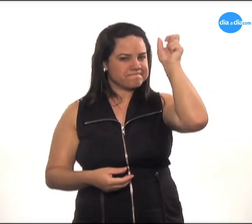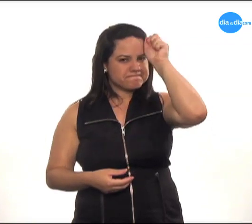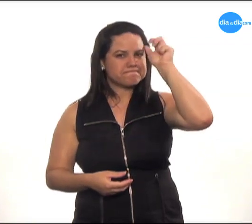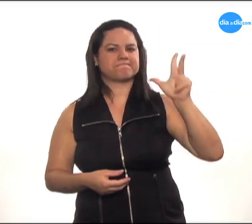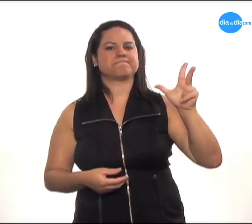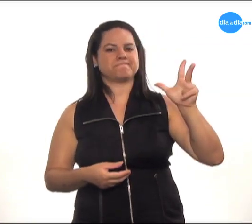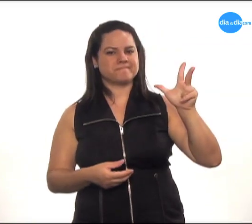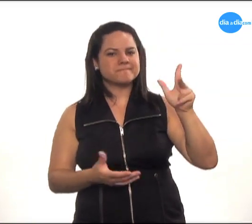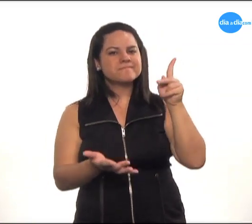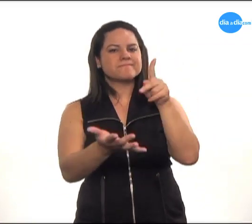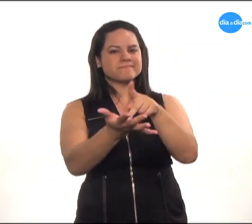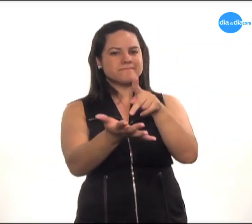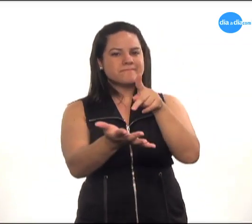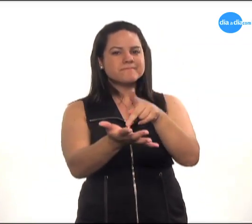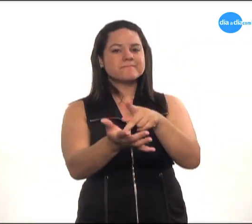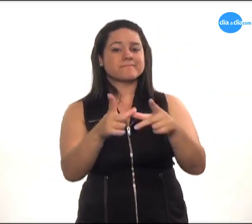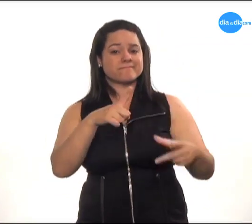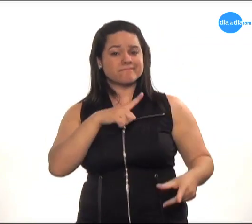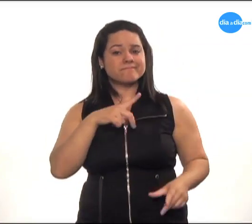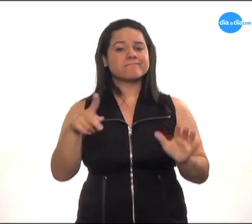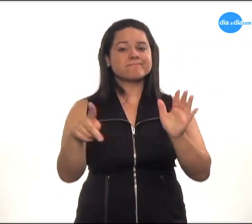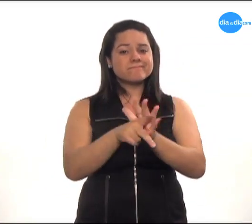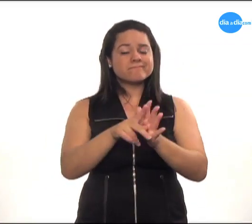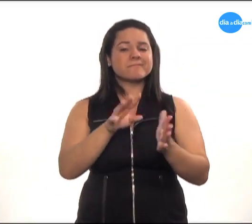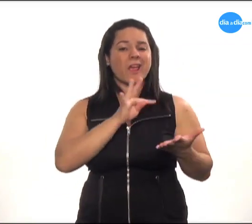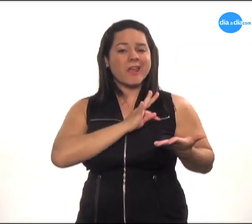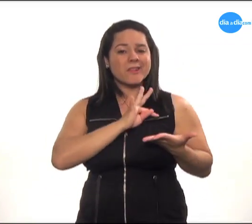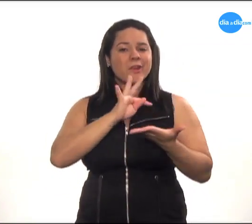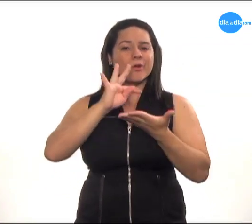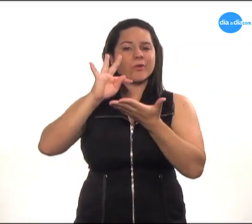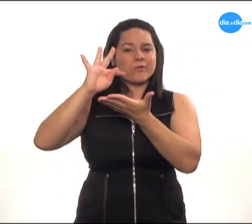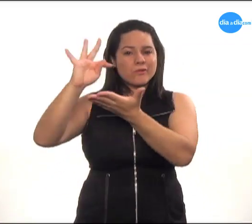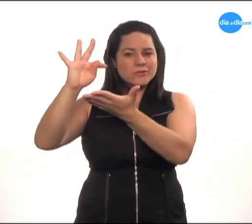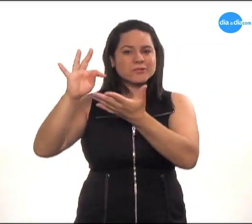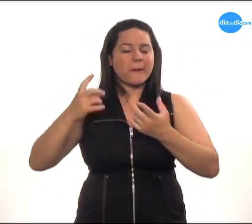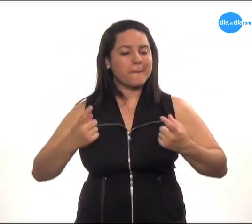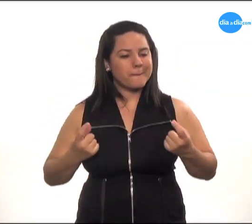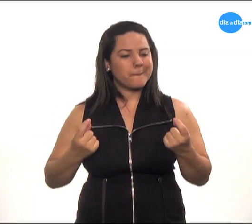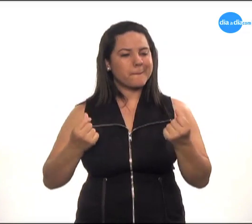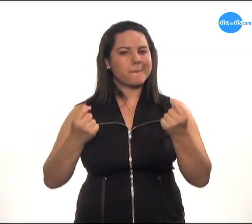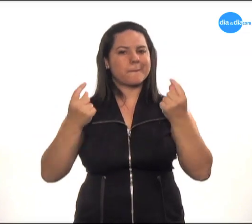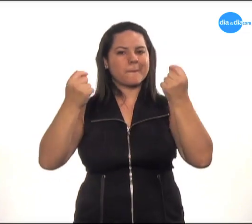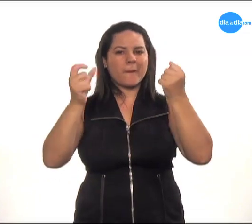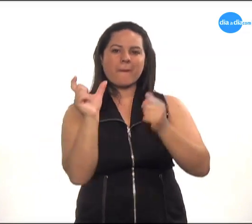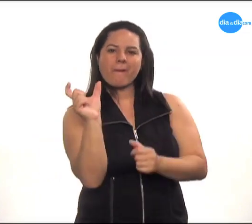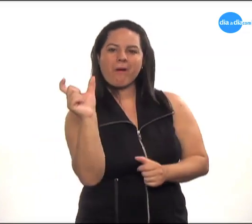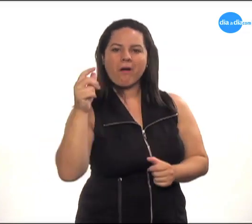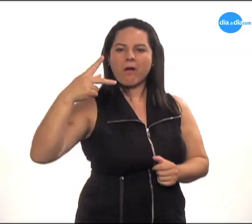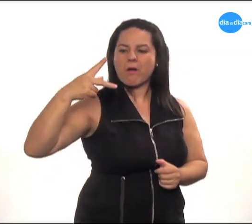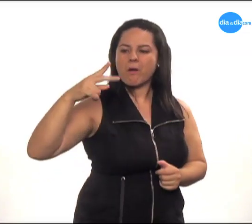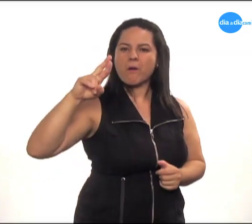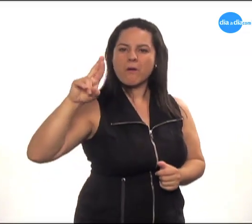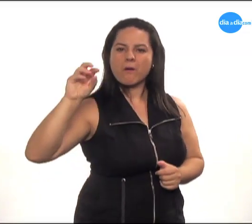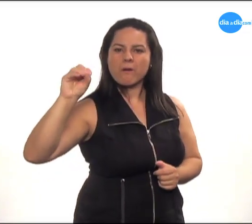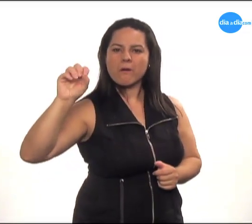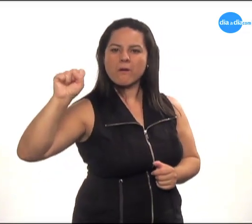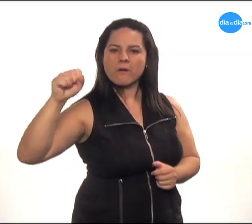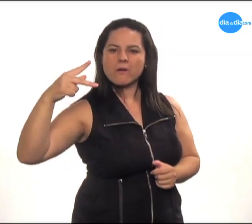ardiloso, que existe uma teologia sobre esse assunto, chamada teologia da prosperidade, para validar